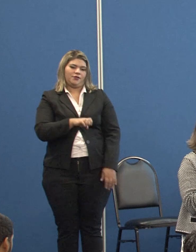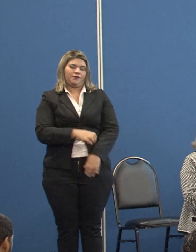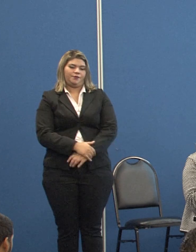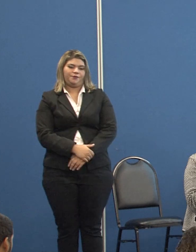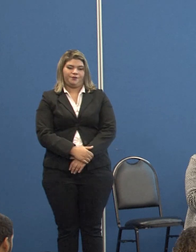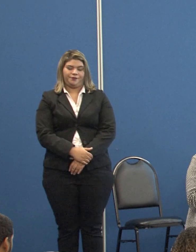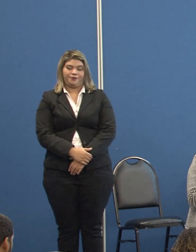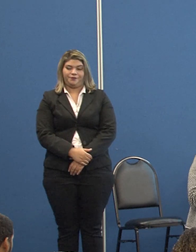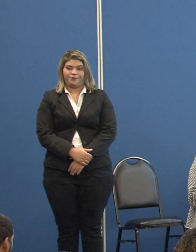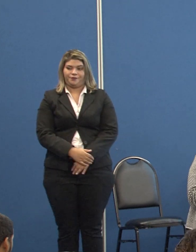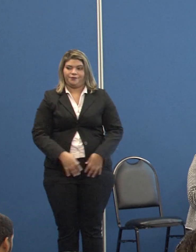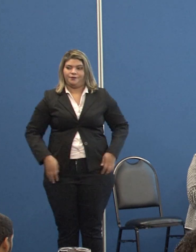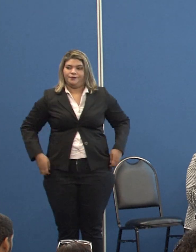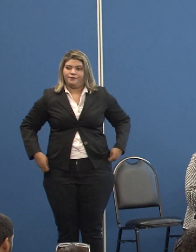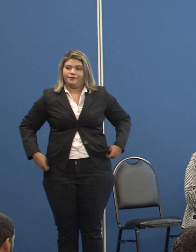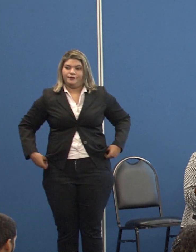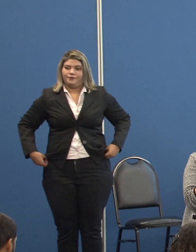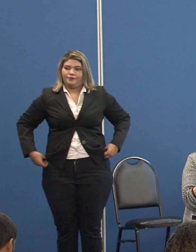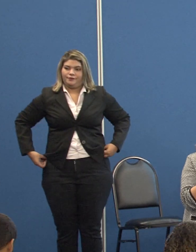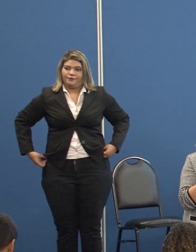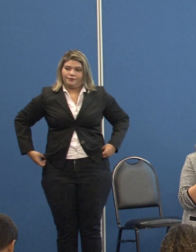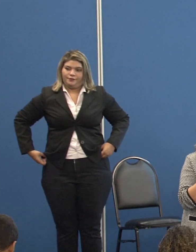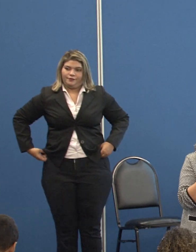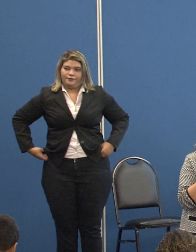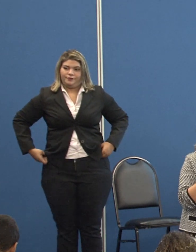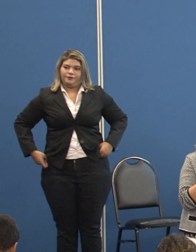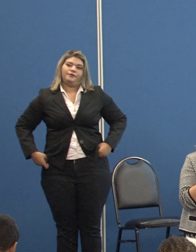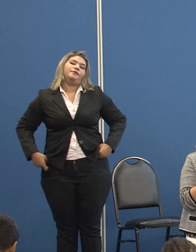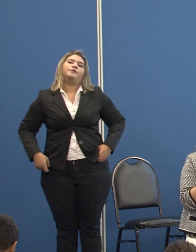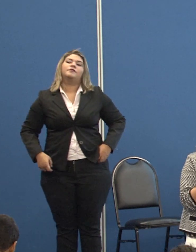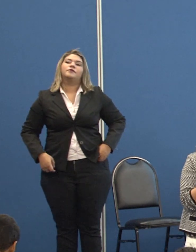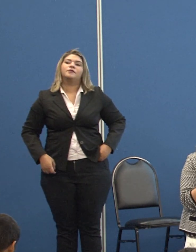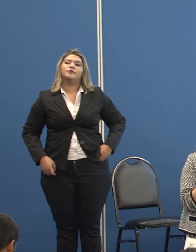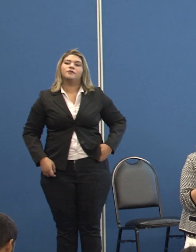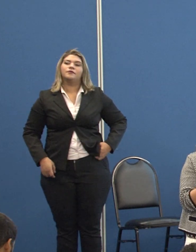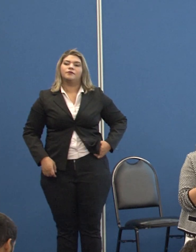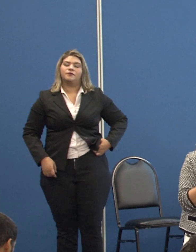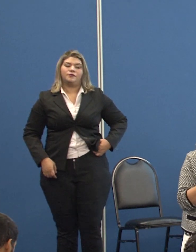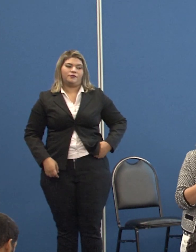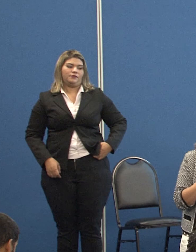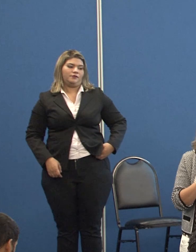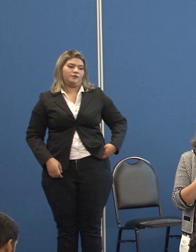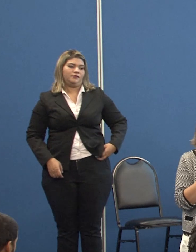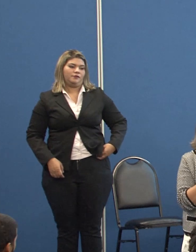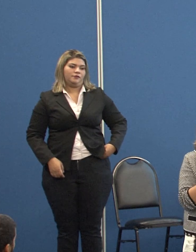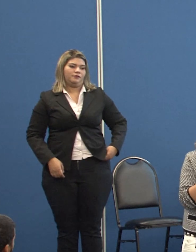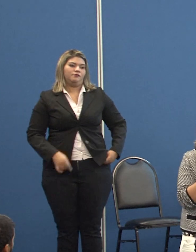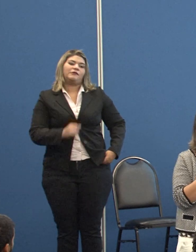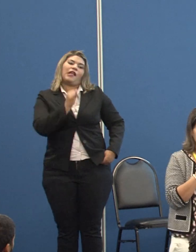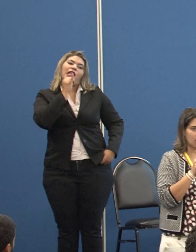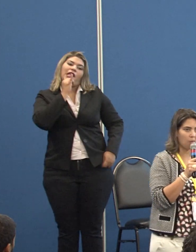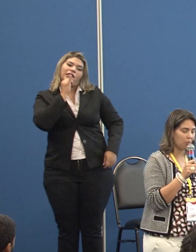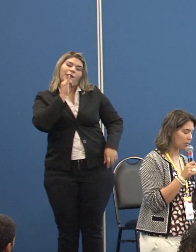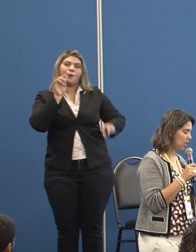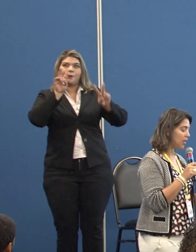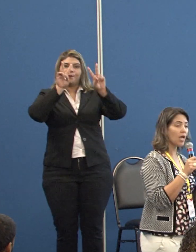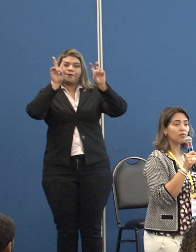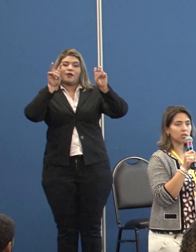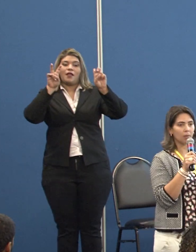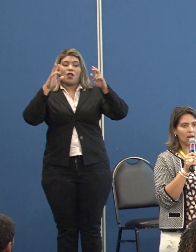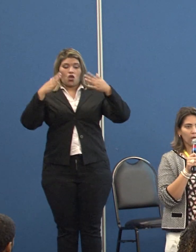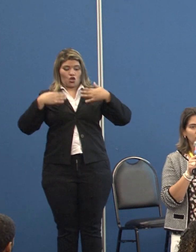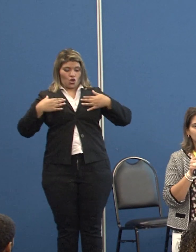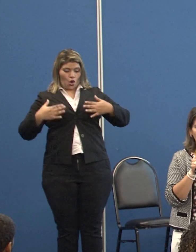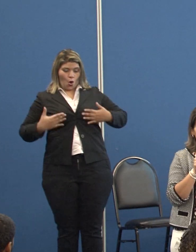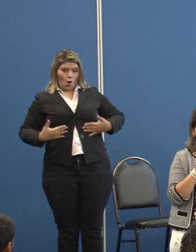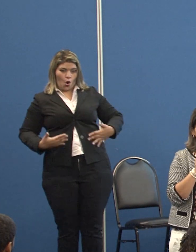Ah, é verdade. Vamos dizer que eu vou trabalhar com partes do corpo, um exemplo. E aí